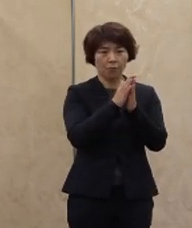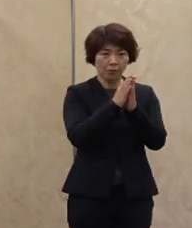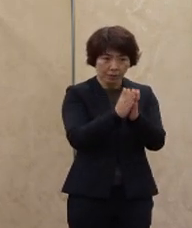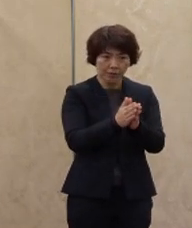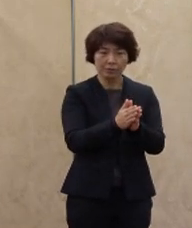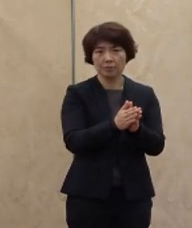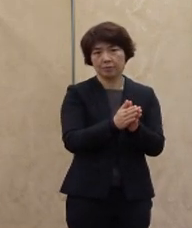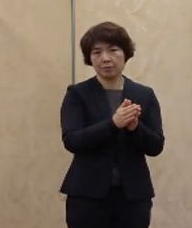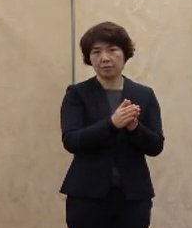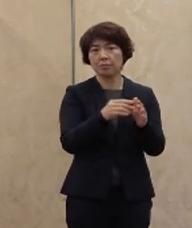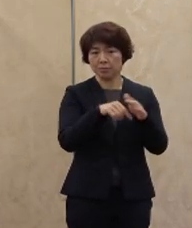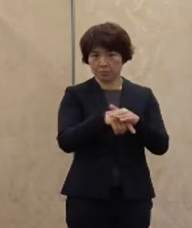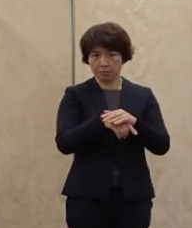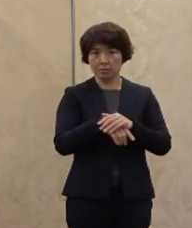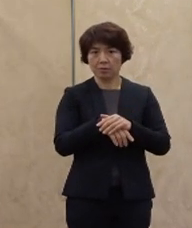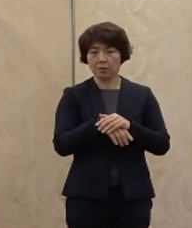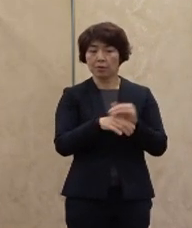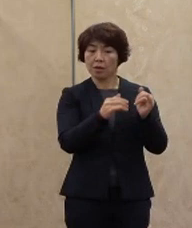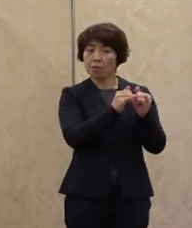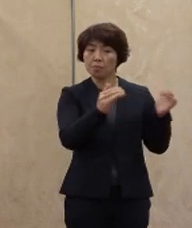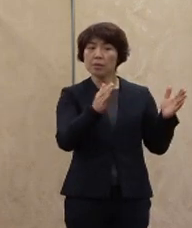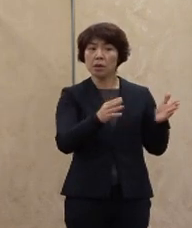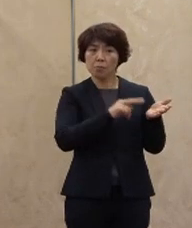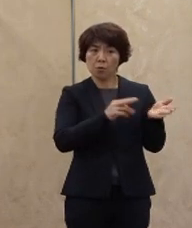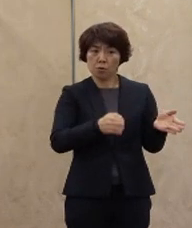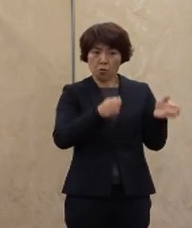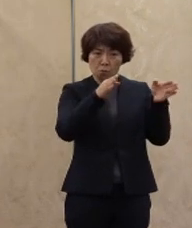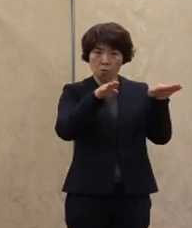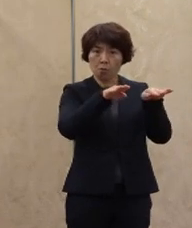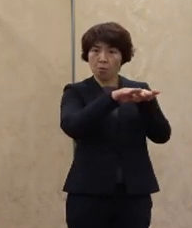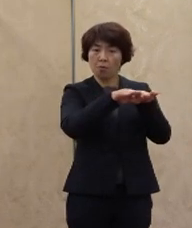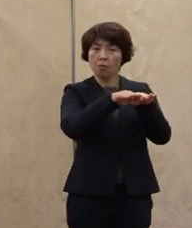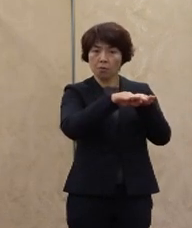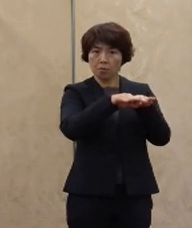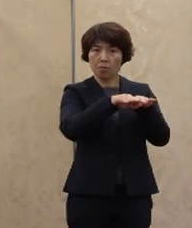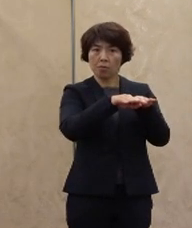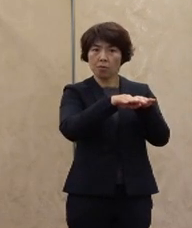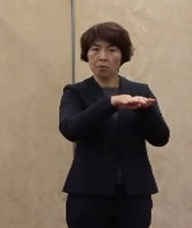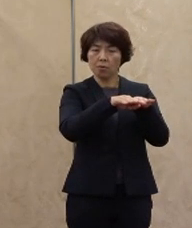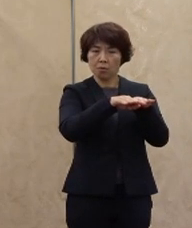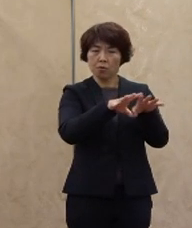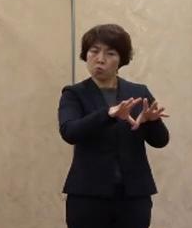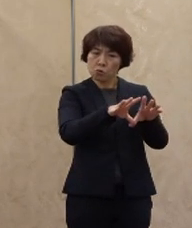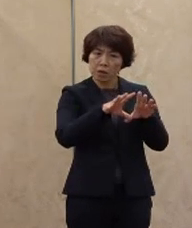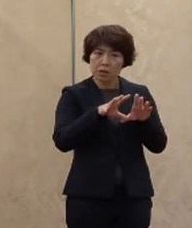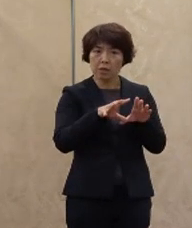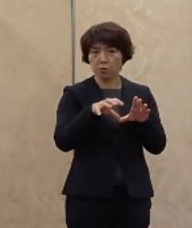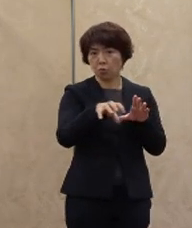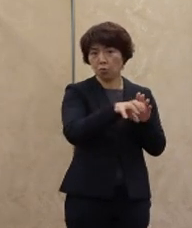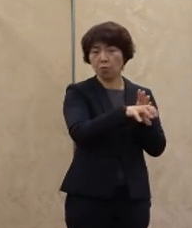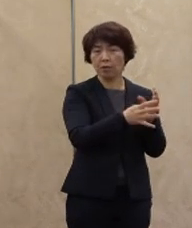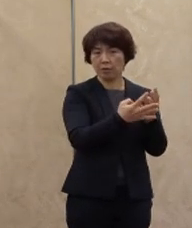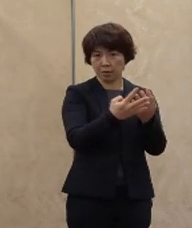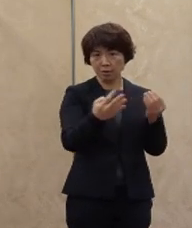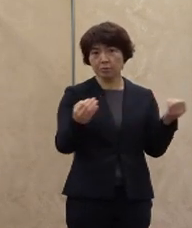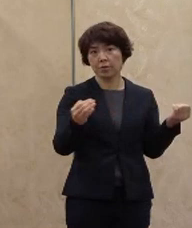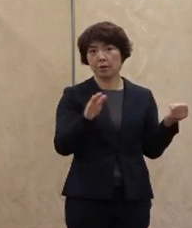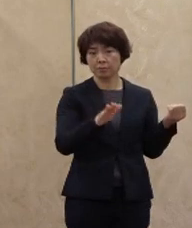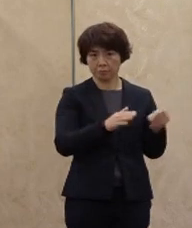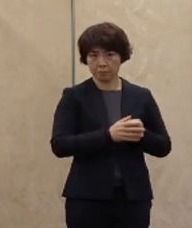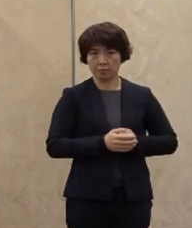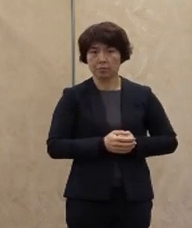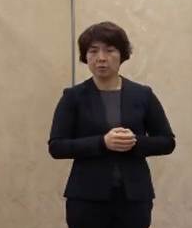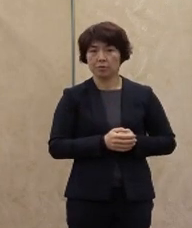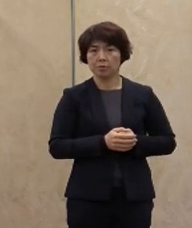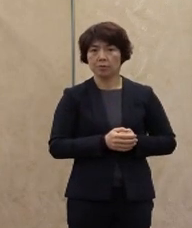でそれ以外でも民間病院でも大きな病院受けて入れてくださっている方はたくさんいらっしゃいます。